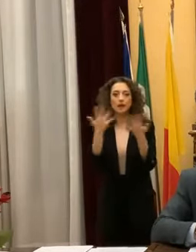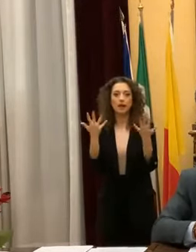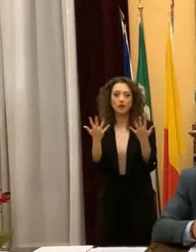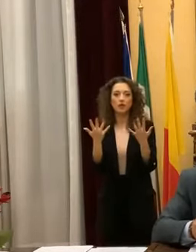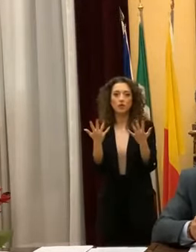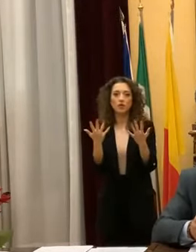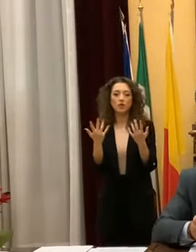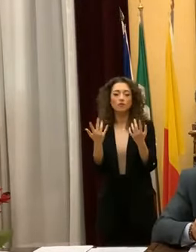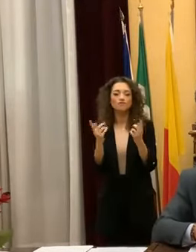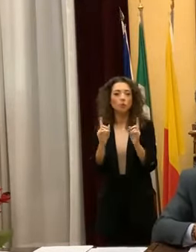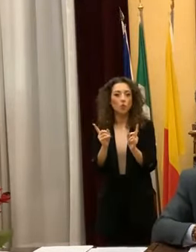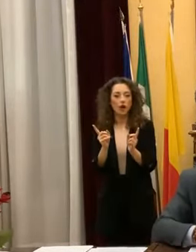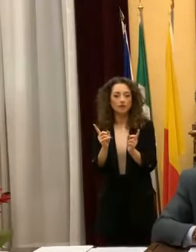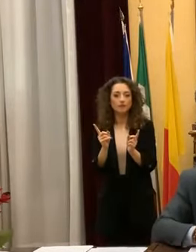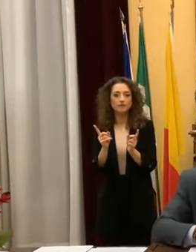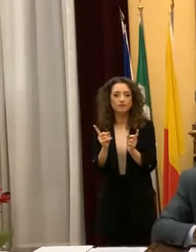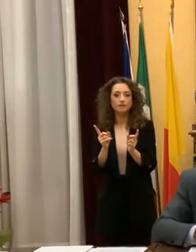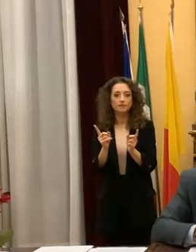che